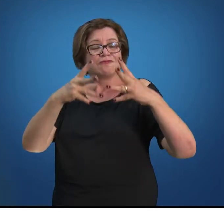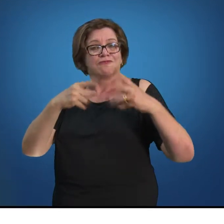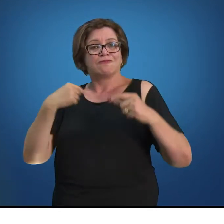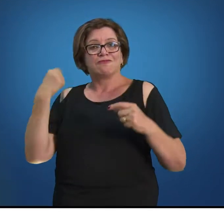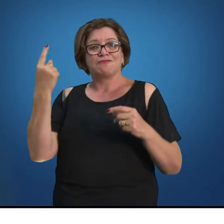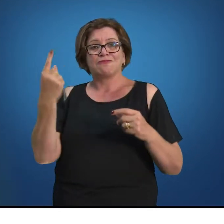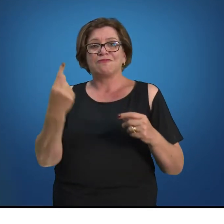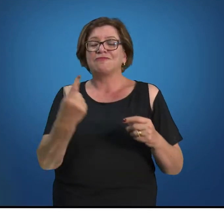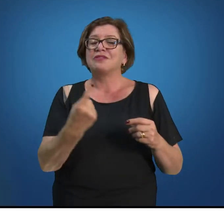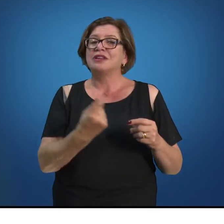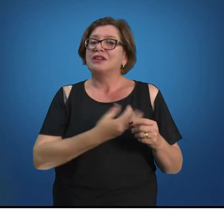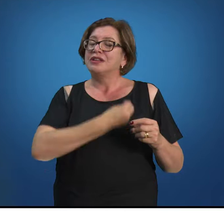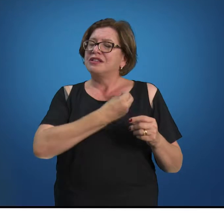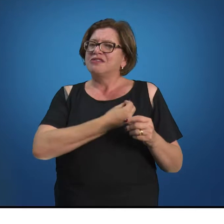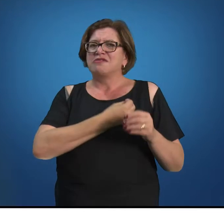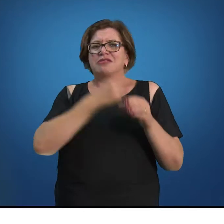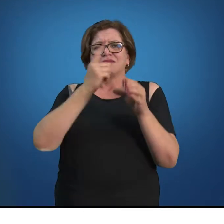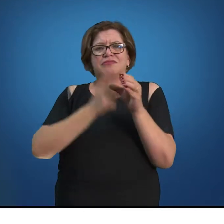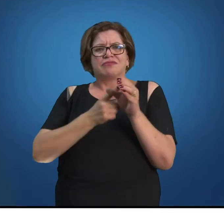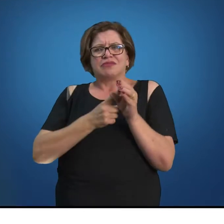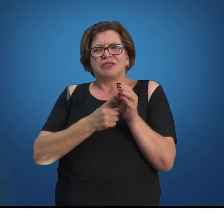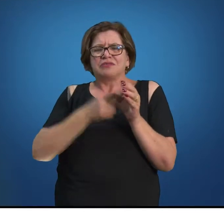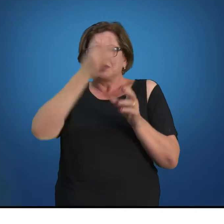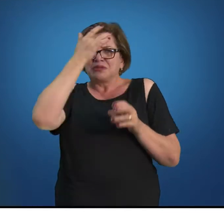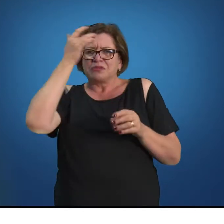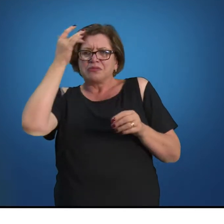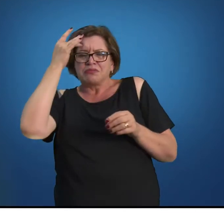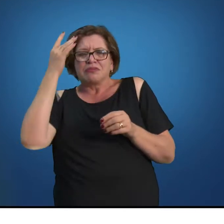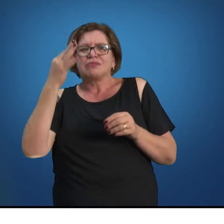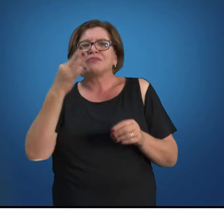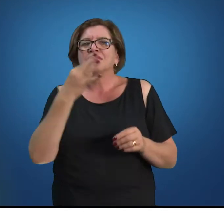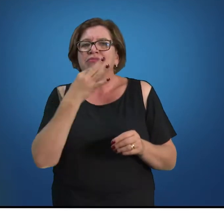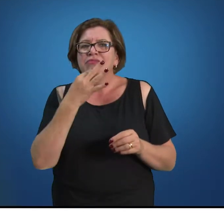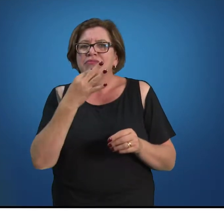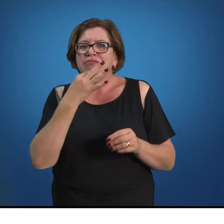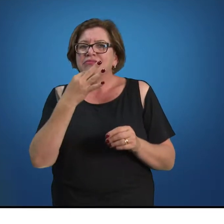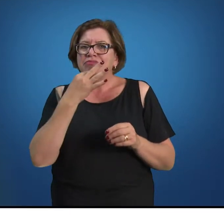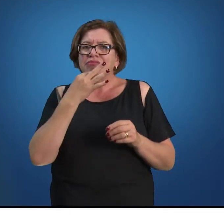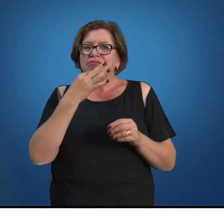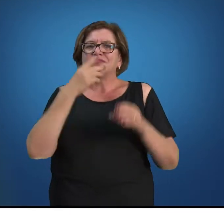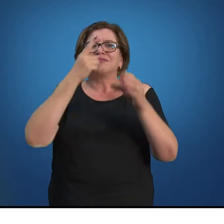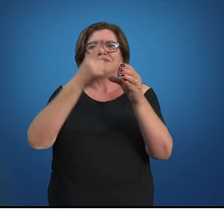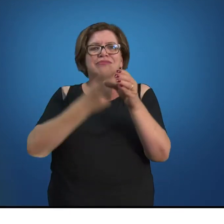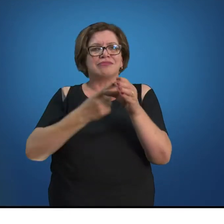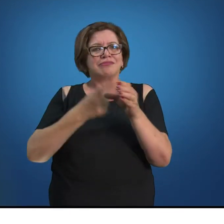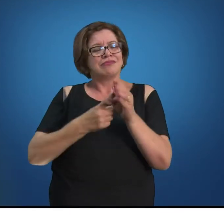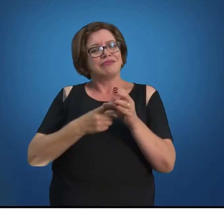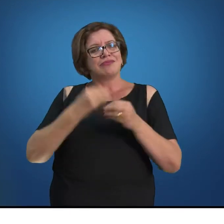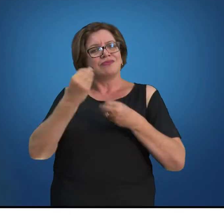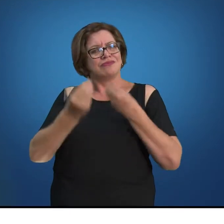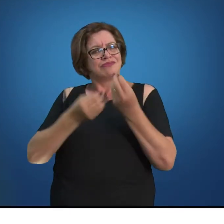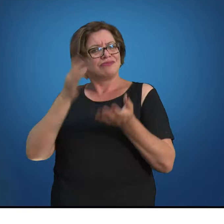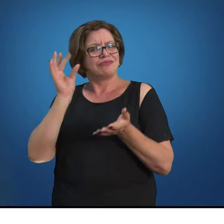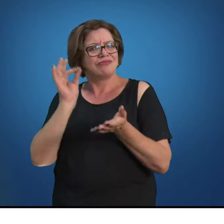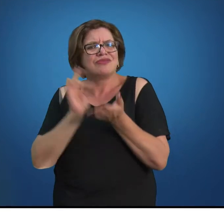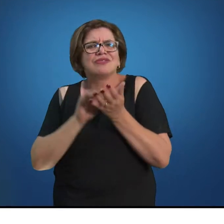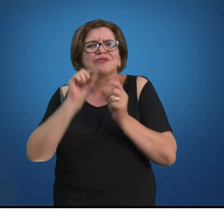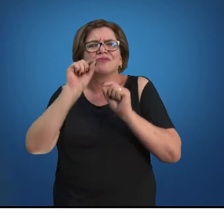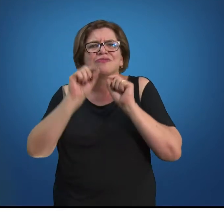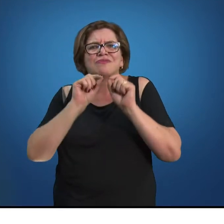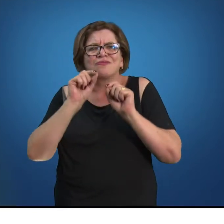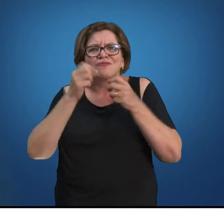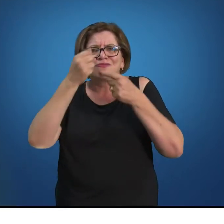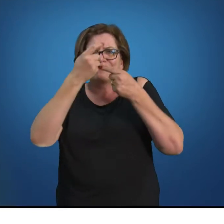na cidade, aqueles que conhecem de um modo o seu município, as suas particularidades, as